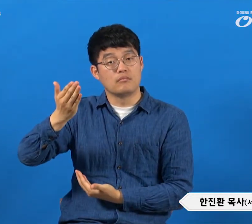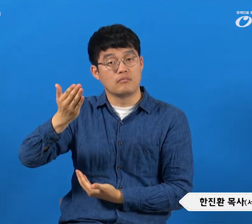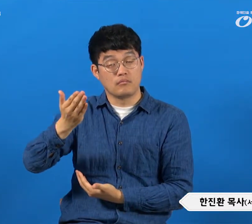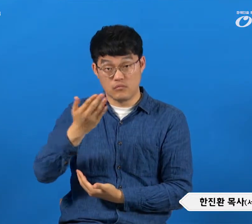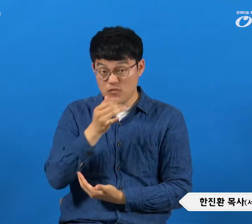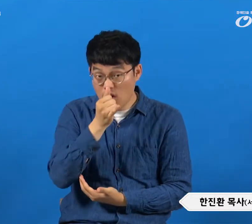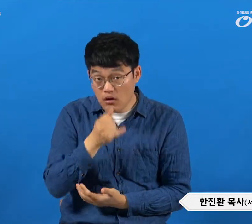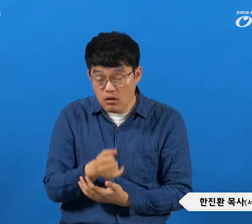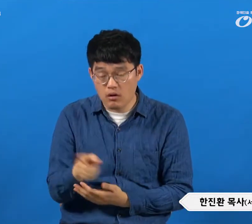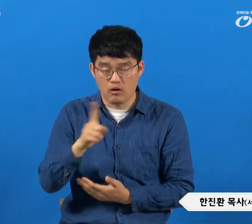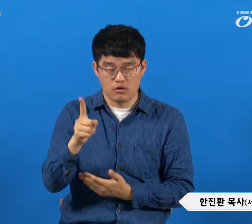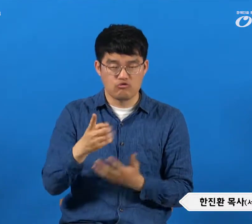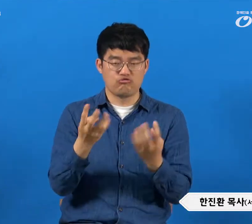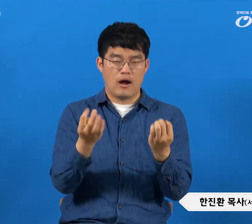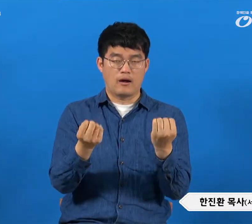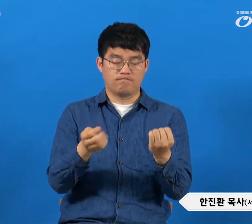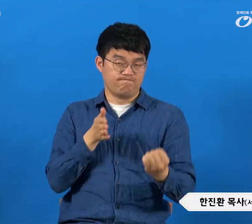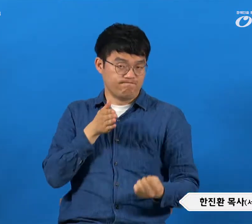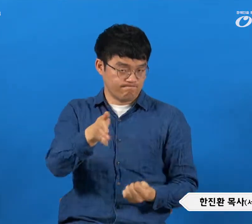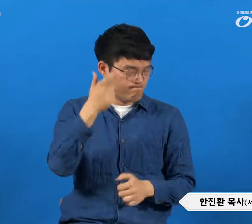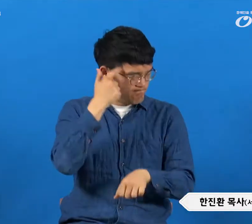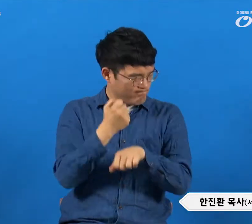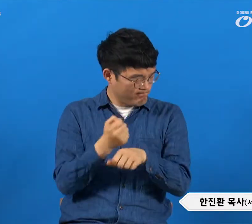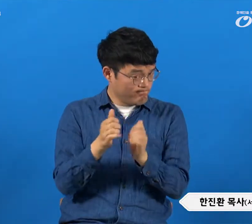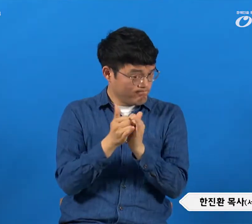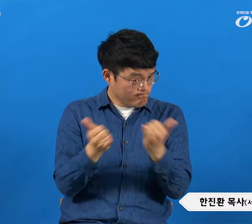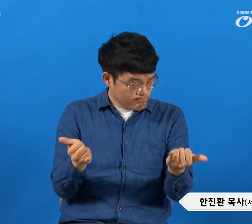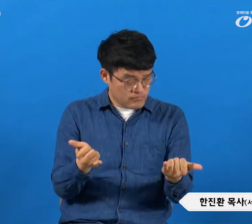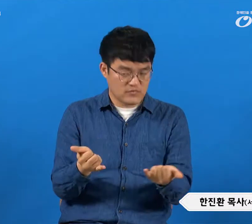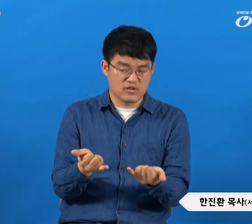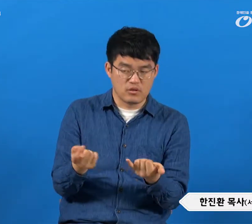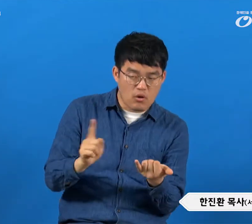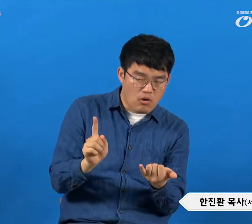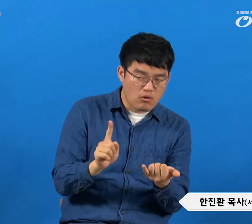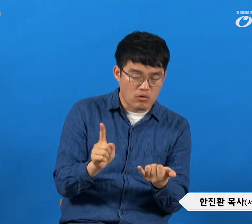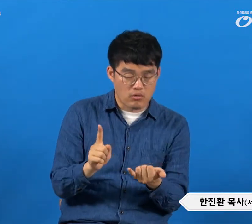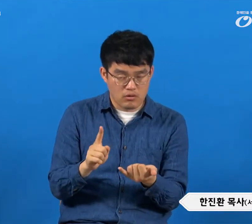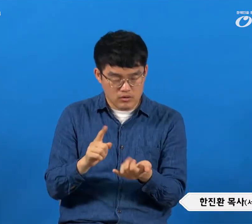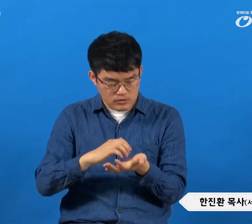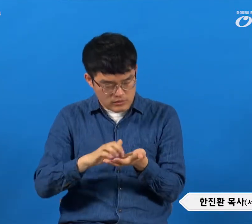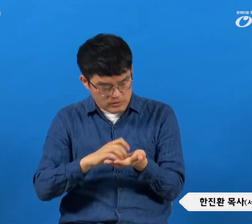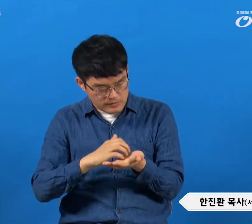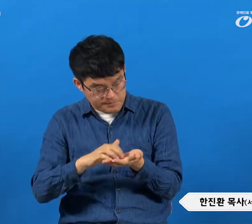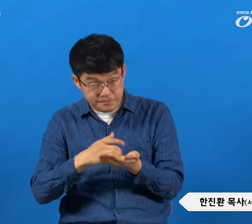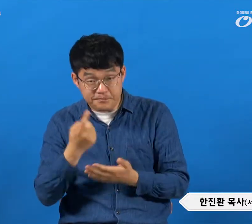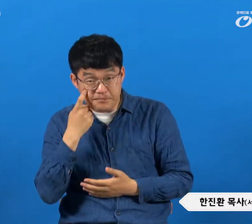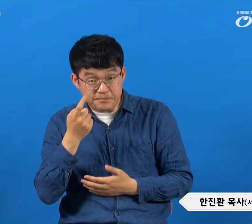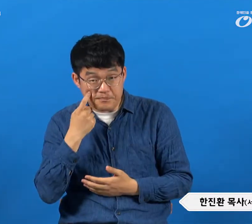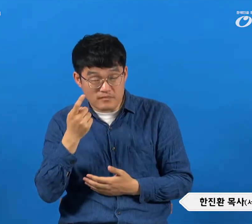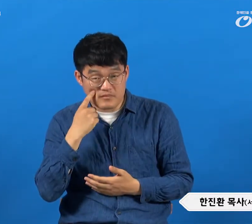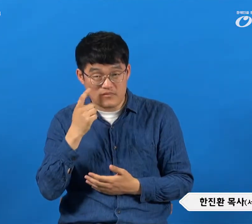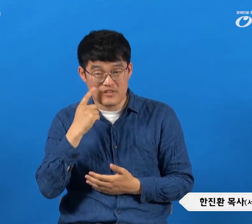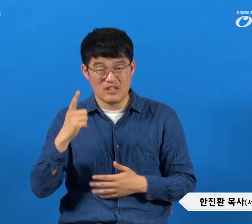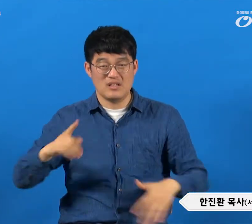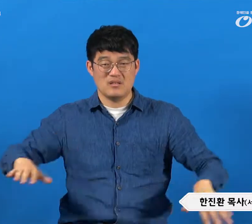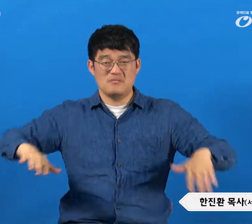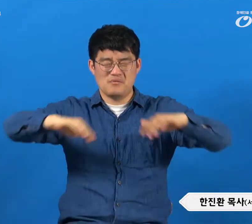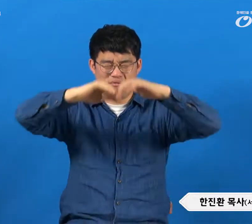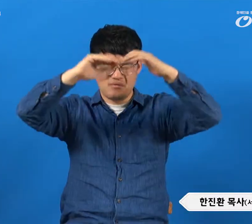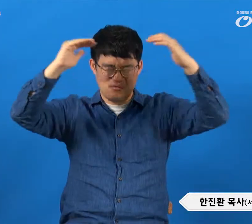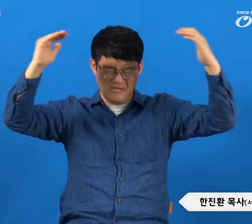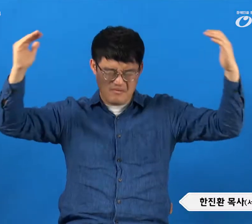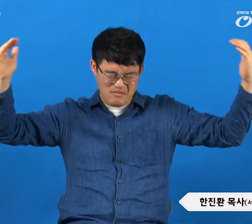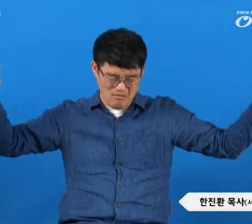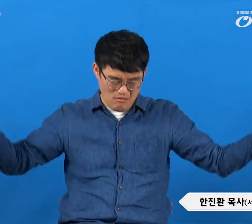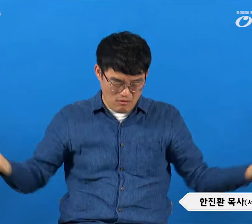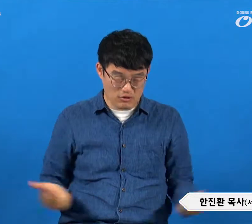어떤 수학자가 그 확률을 계산해 봤는데, 우주의 100만 제곱의 그 제곱의